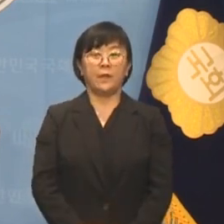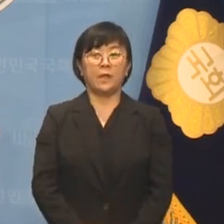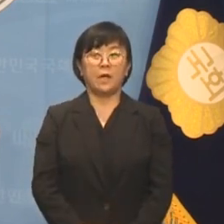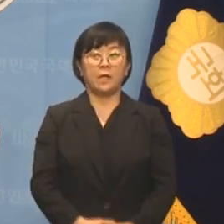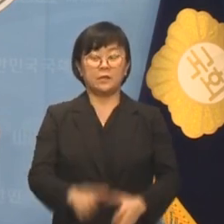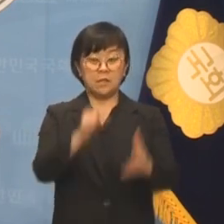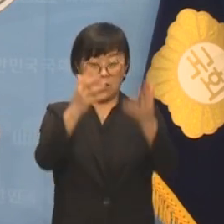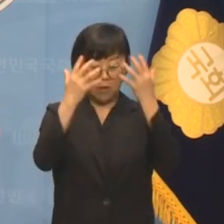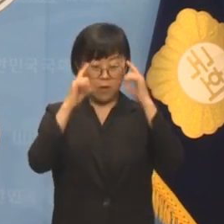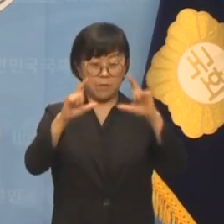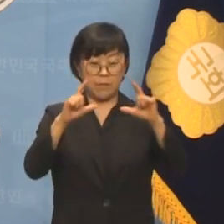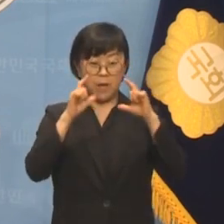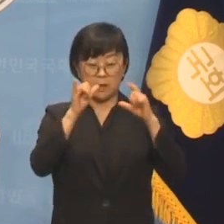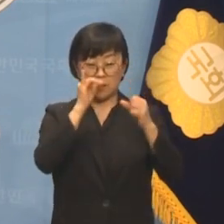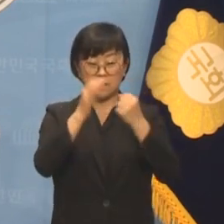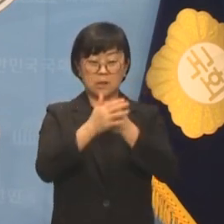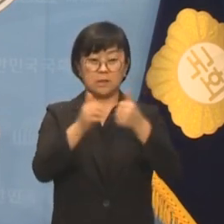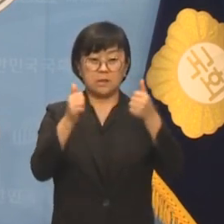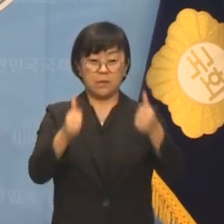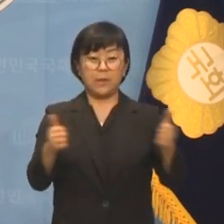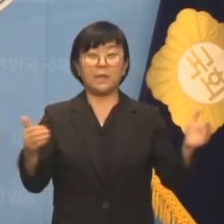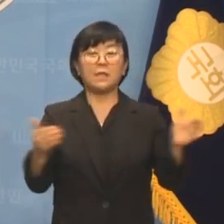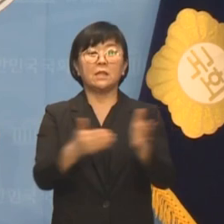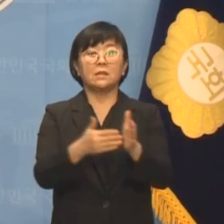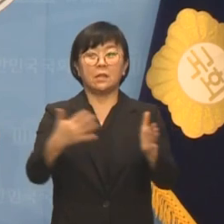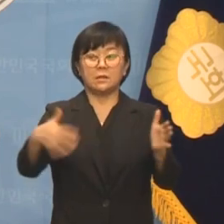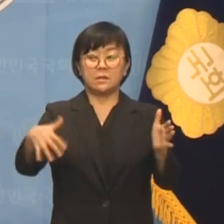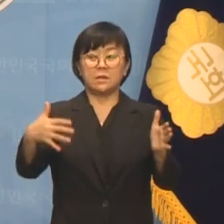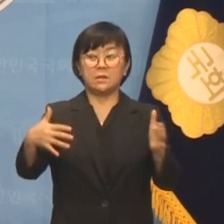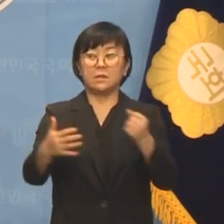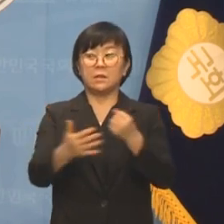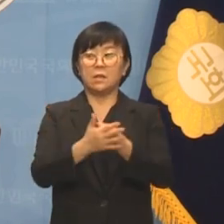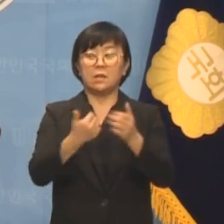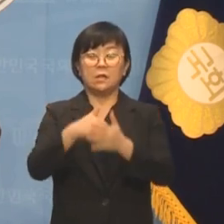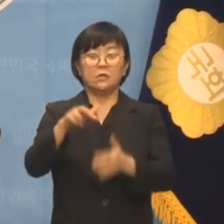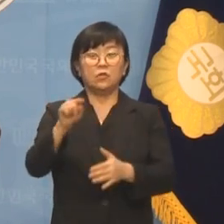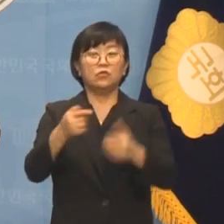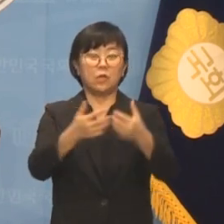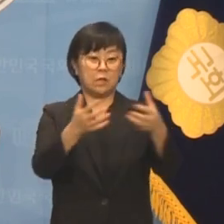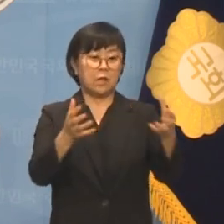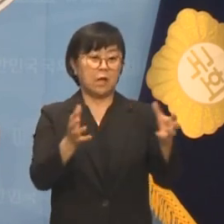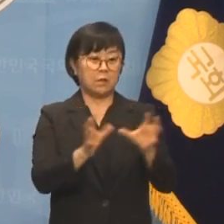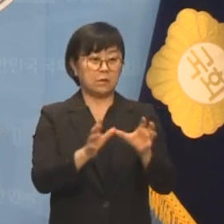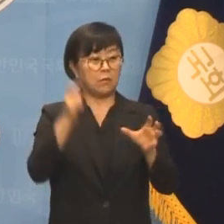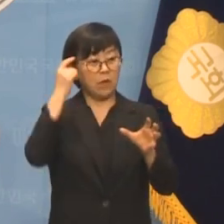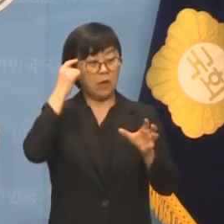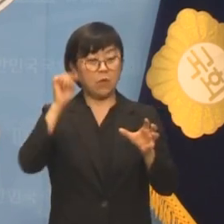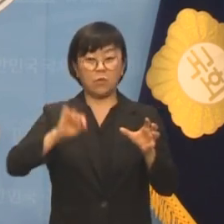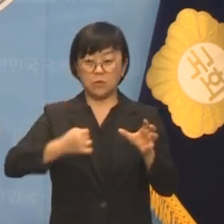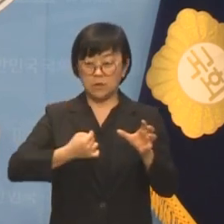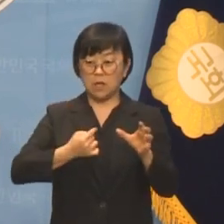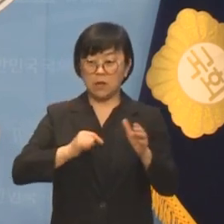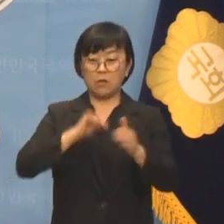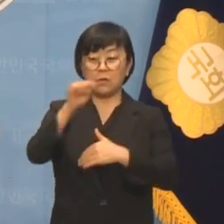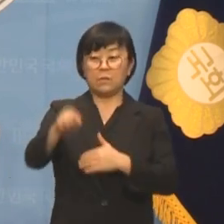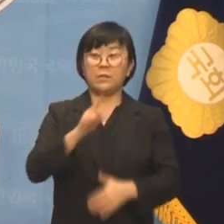징역형을 선고받은 재판이 다 끝나지 않았는데 조국의 강은 어찌하여 혼자